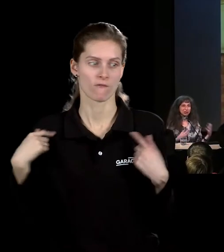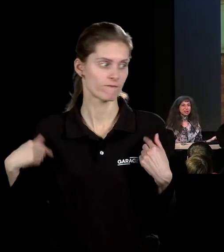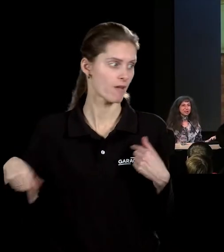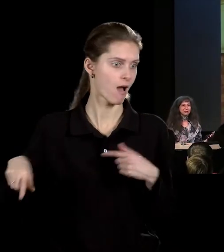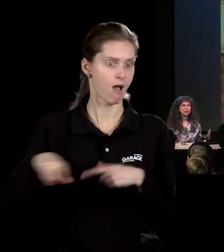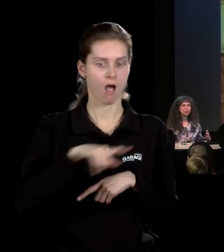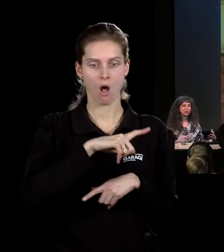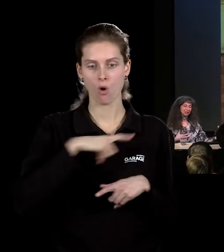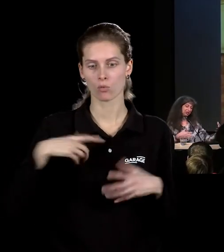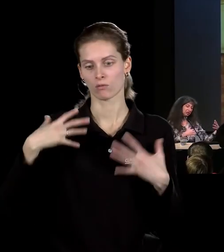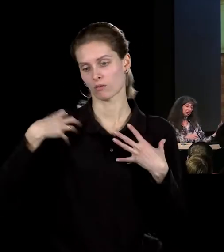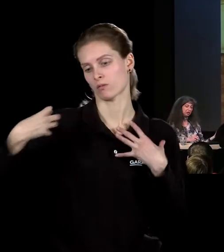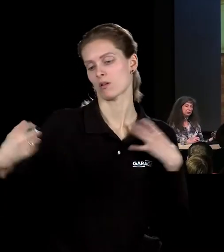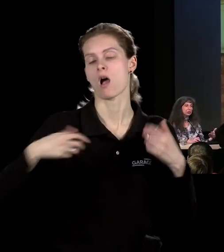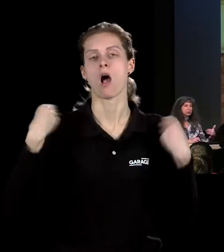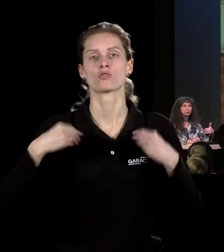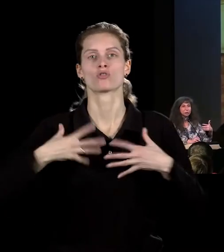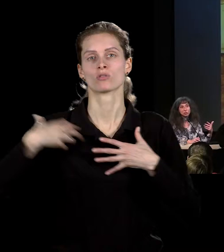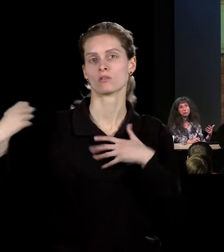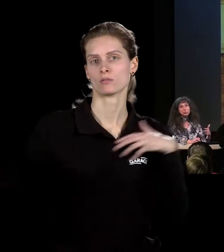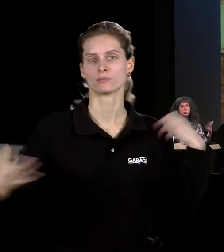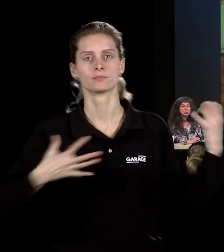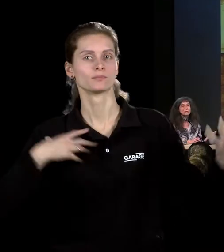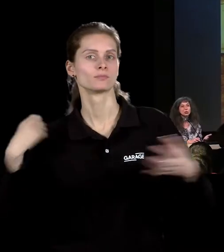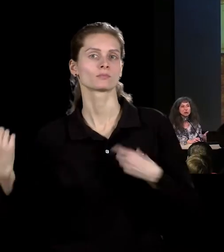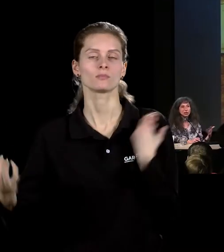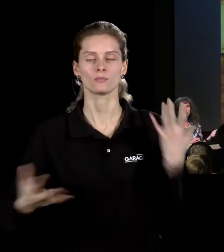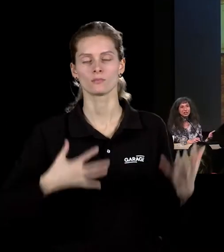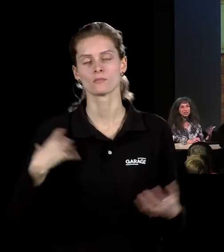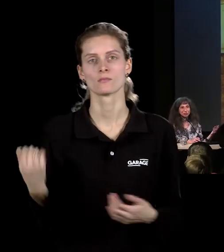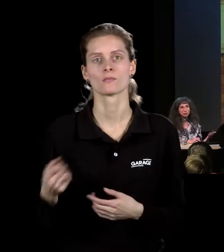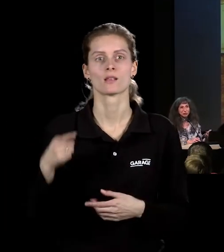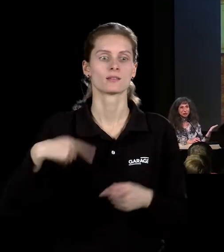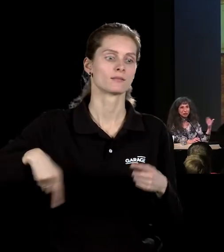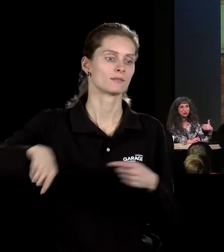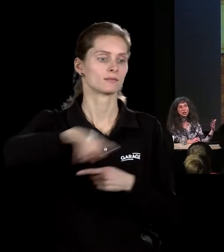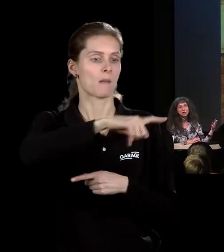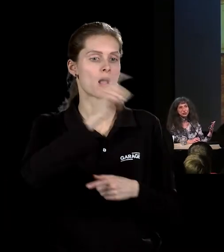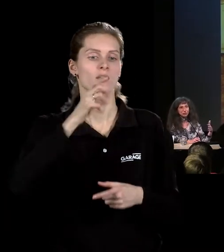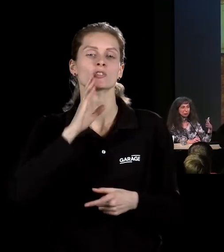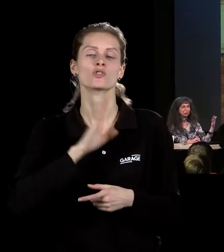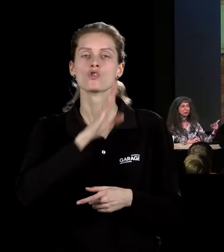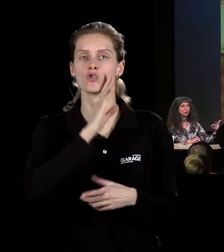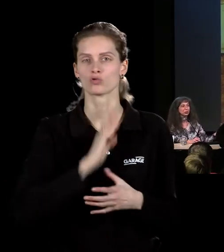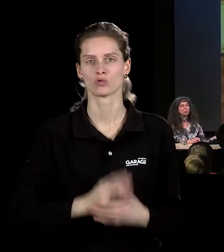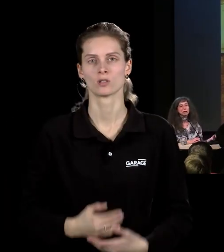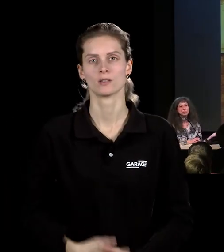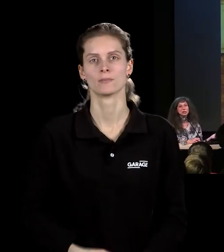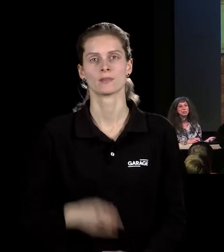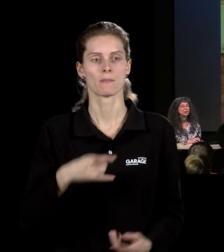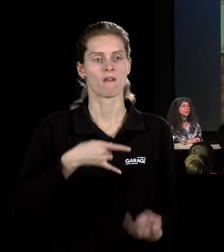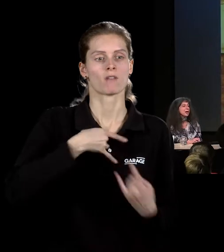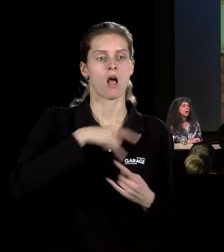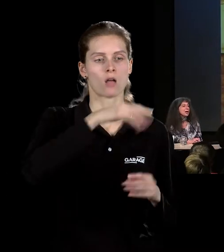окружают, раздевают его, возможно, героини, натурщицы, вот эти женщины, которые в костюмах